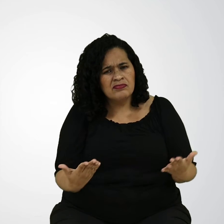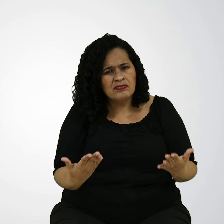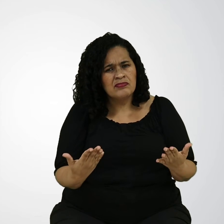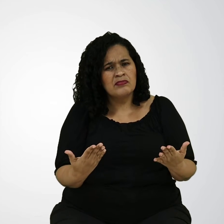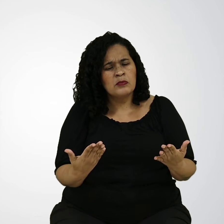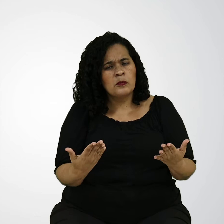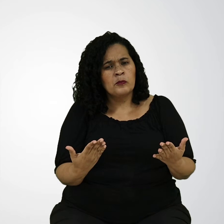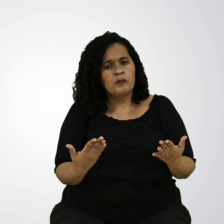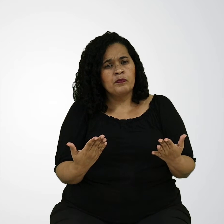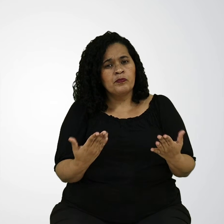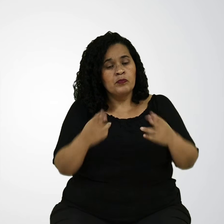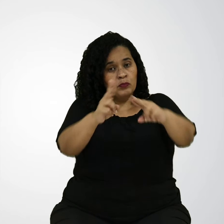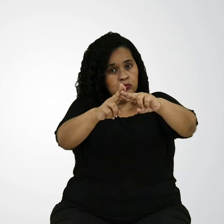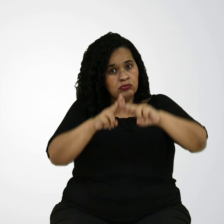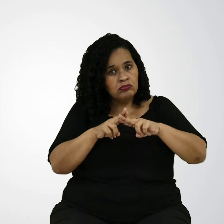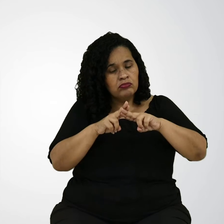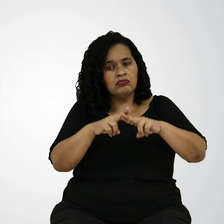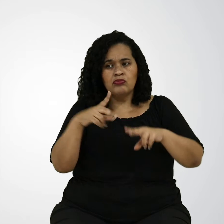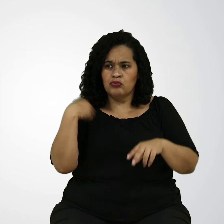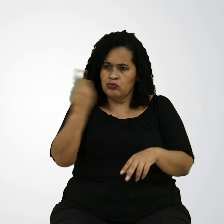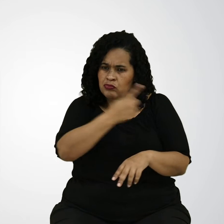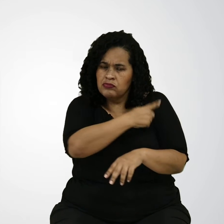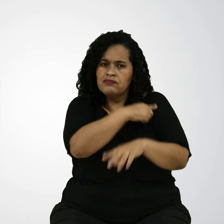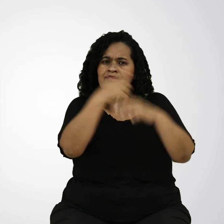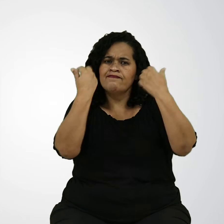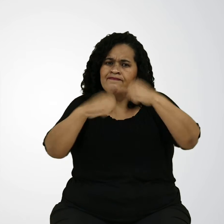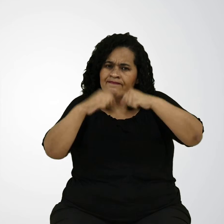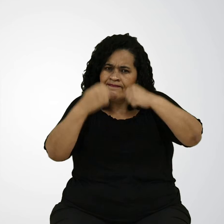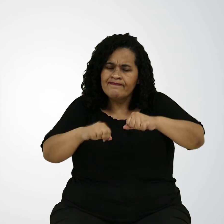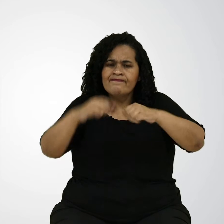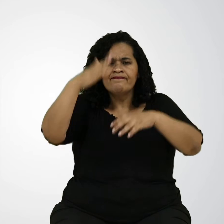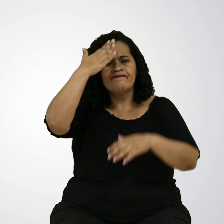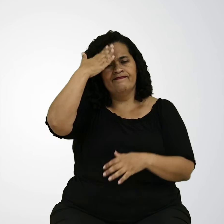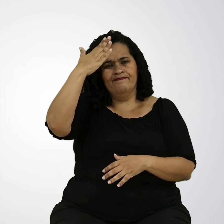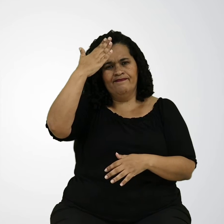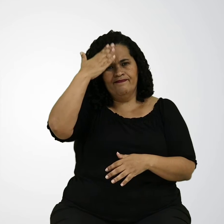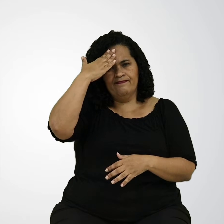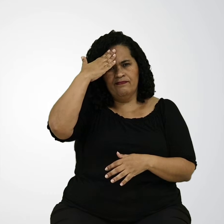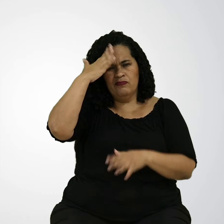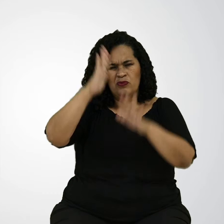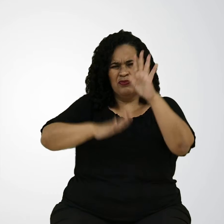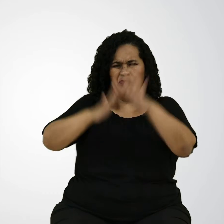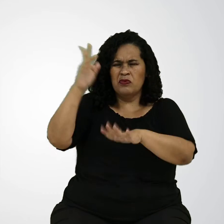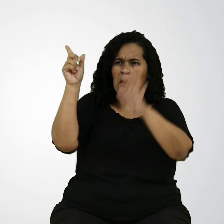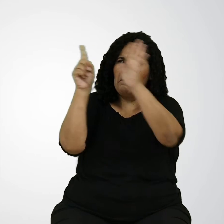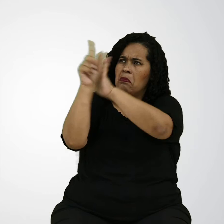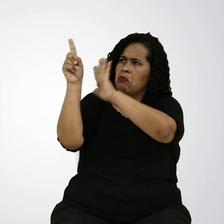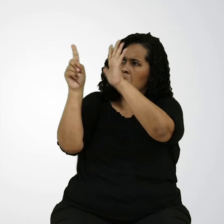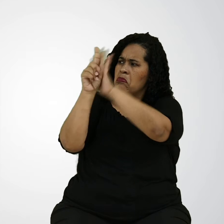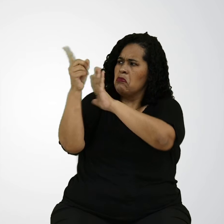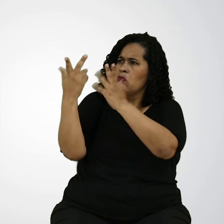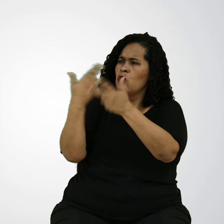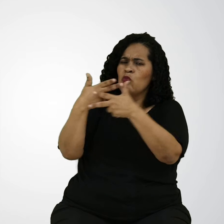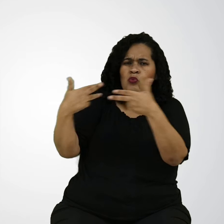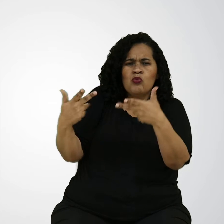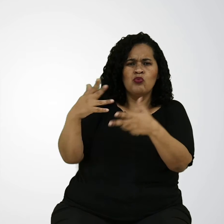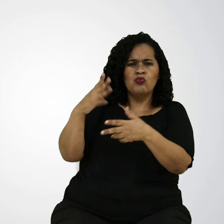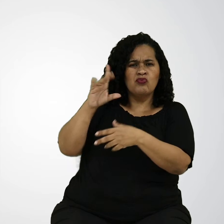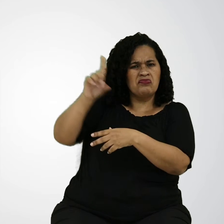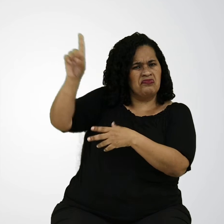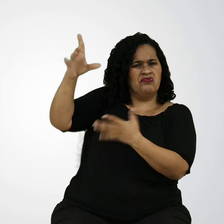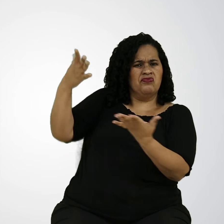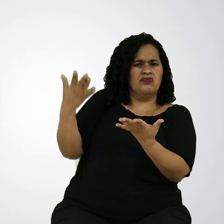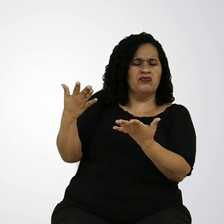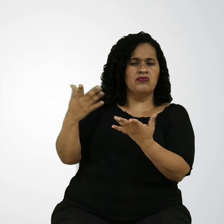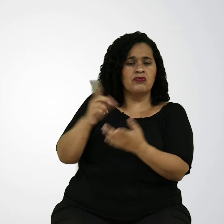grande desafio, pastor Samuel. Em vez de questionar por aquilo que nós não temos, sermos gratos a Deus por aquilo